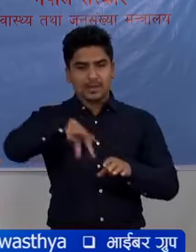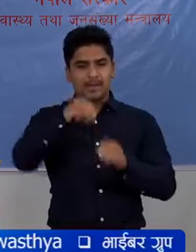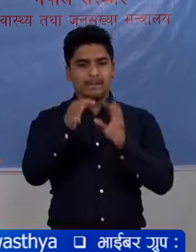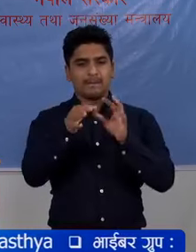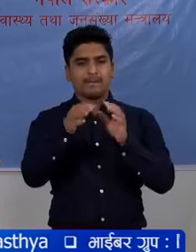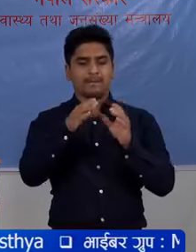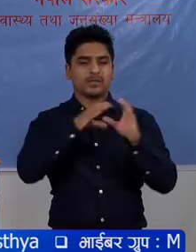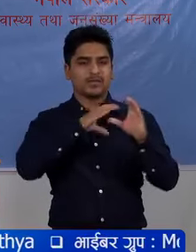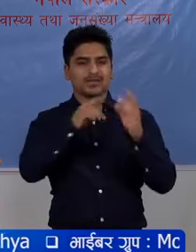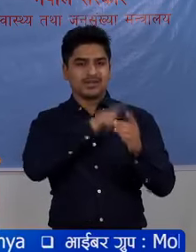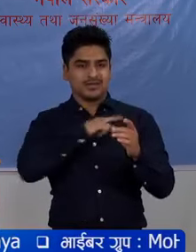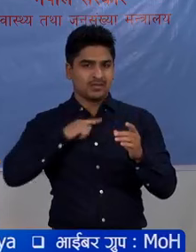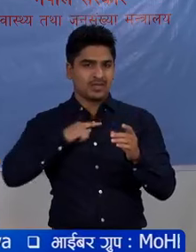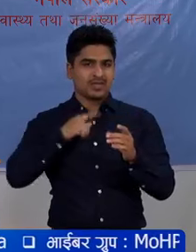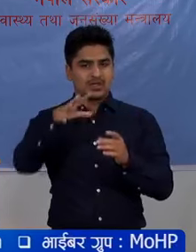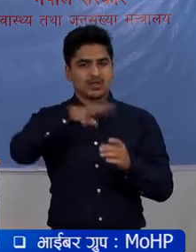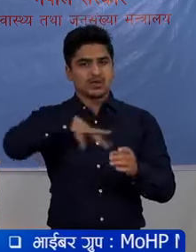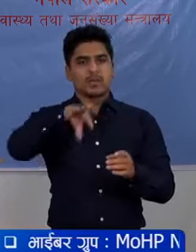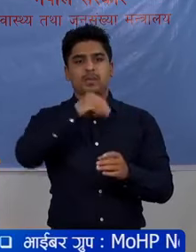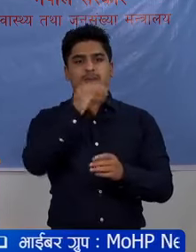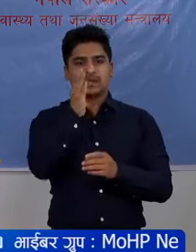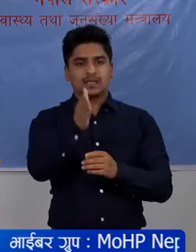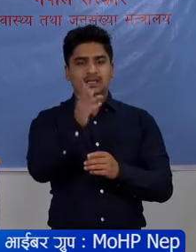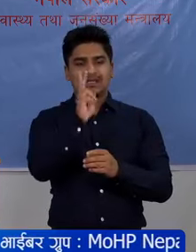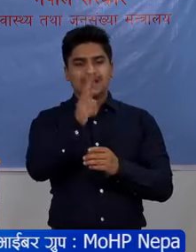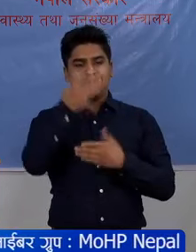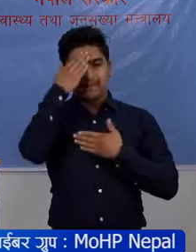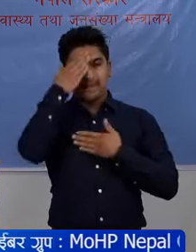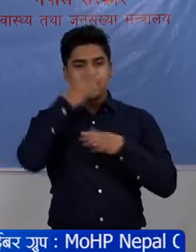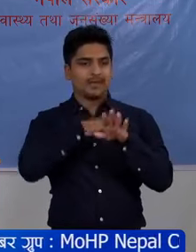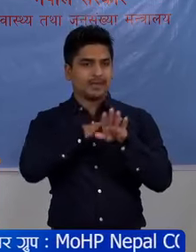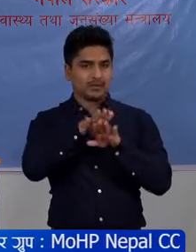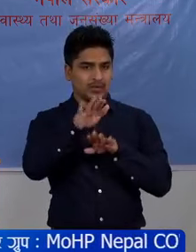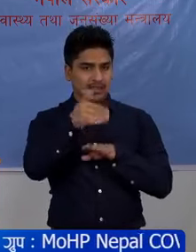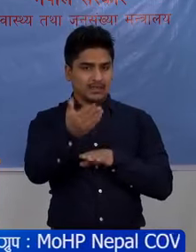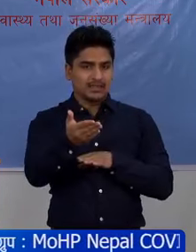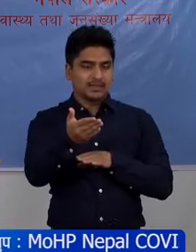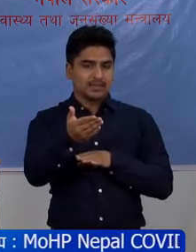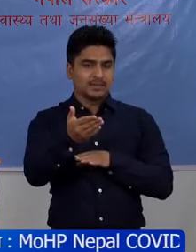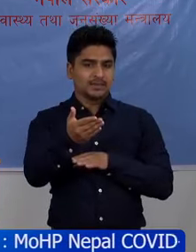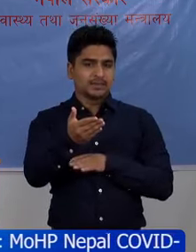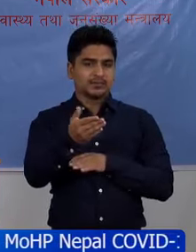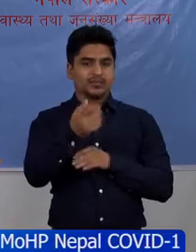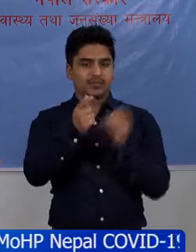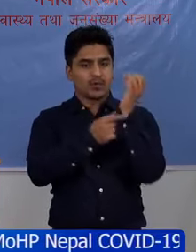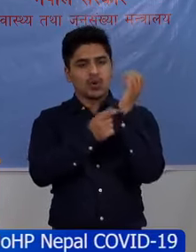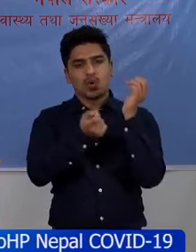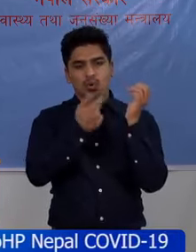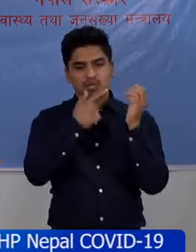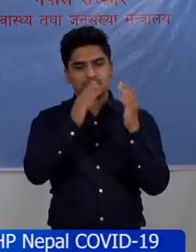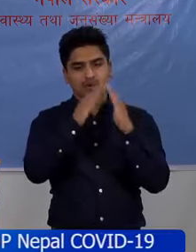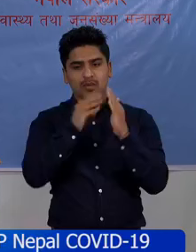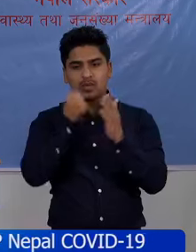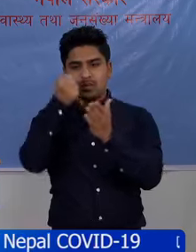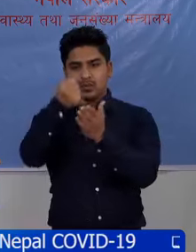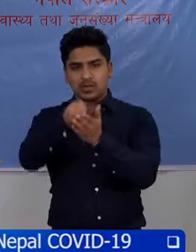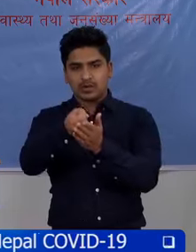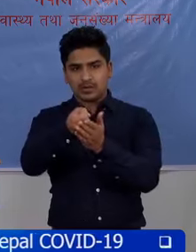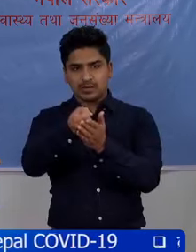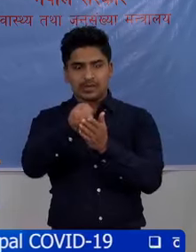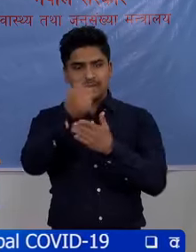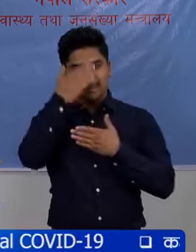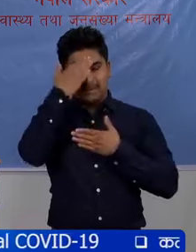मीडिया कर्मी साथी आरू सबईले येस्ता विरामी हरू लाई अउसदी घर्मा पुर्याव न